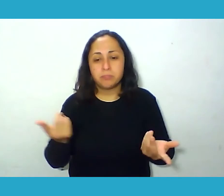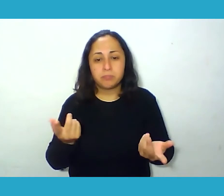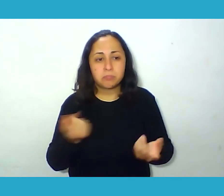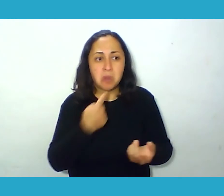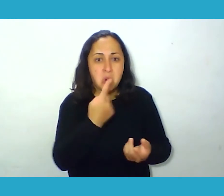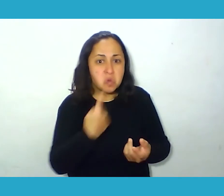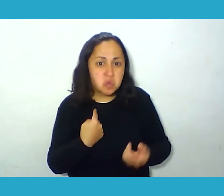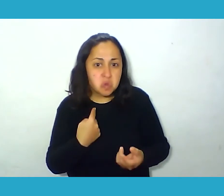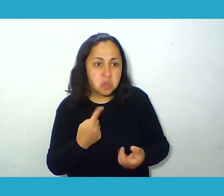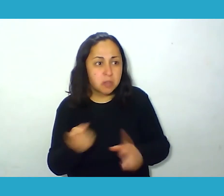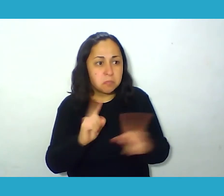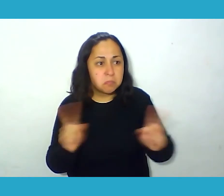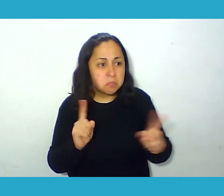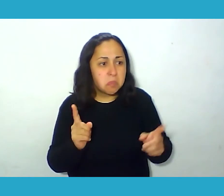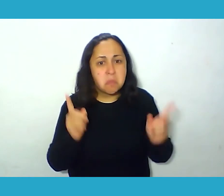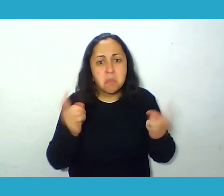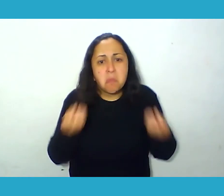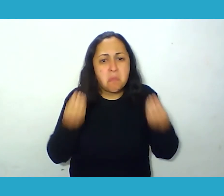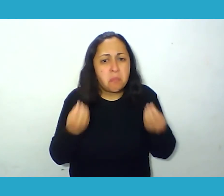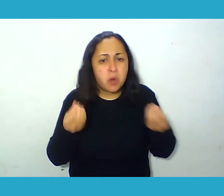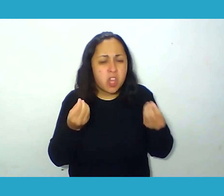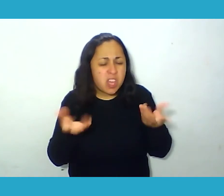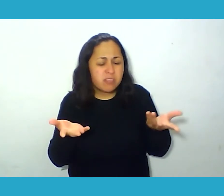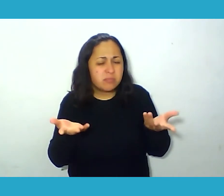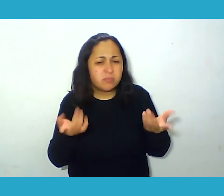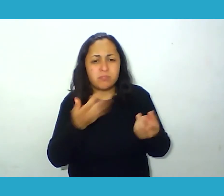consultada y no sabe por qué